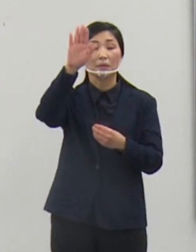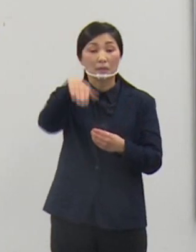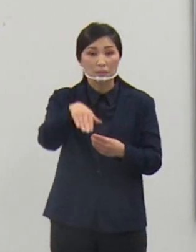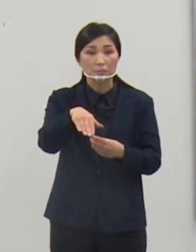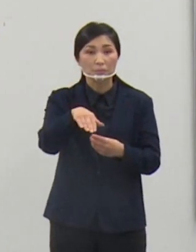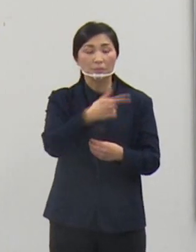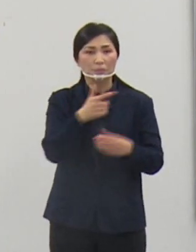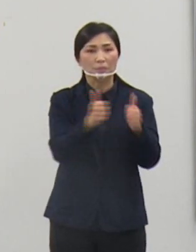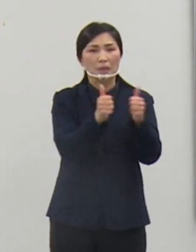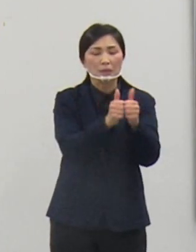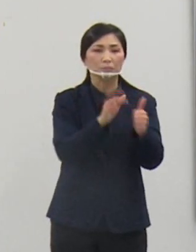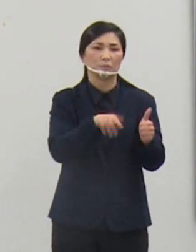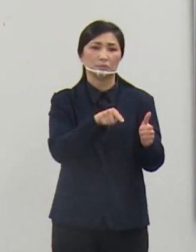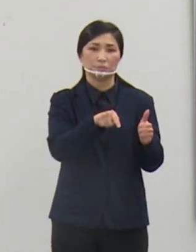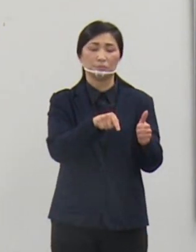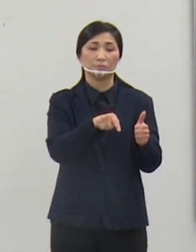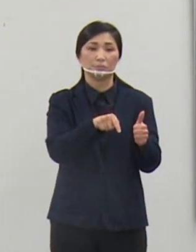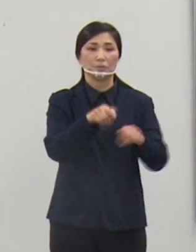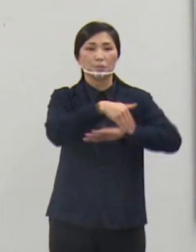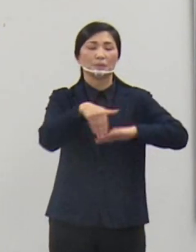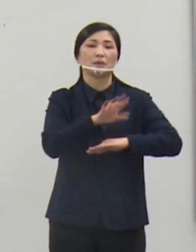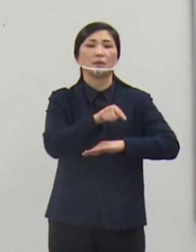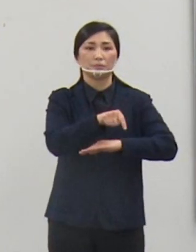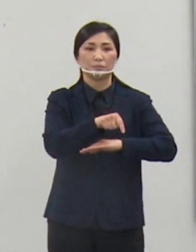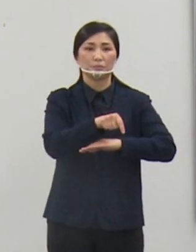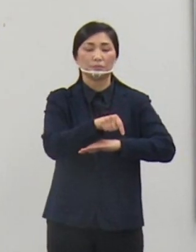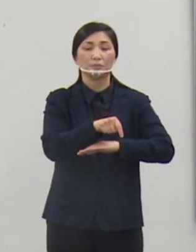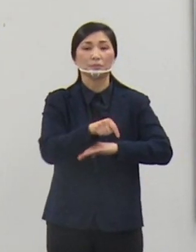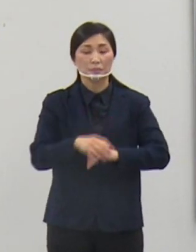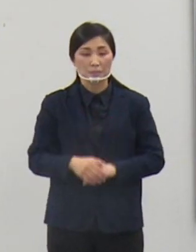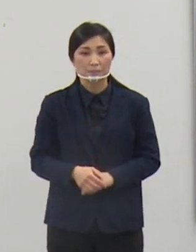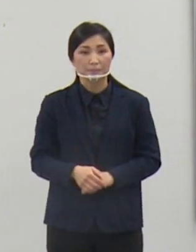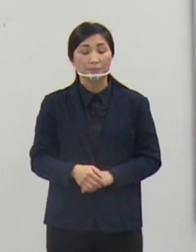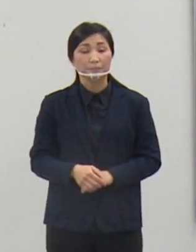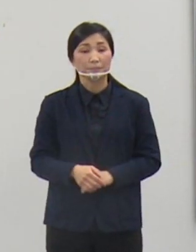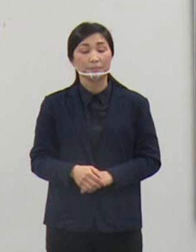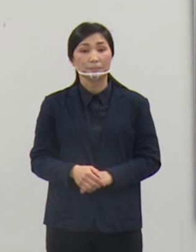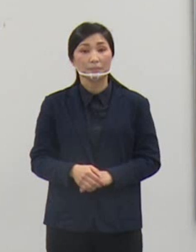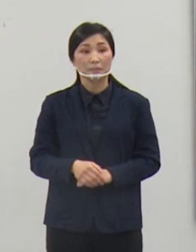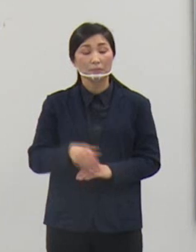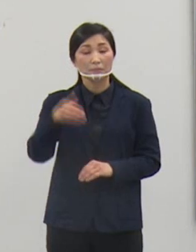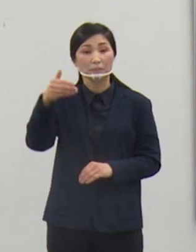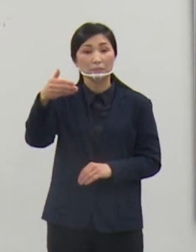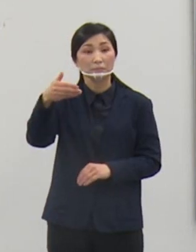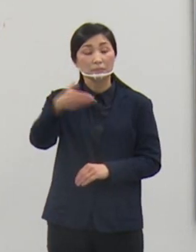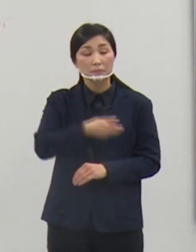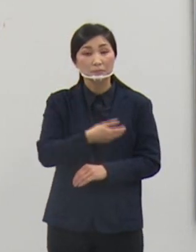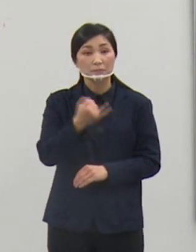それでは質問の方を挙手していただいて